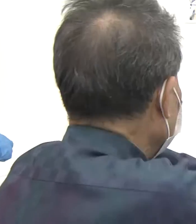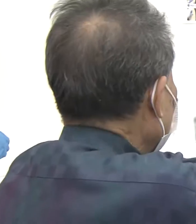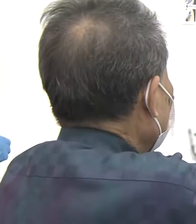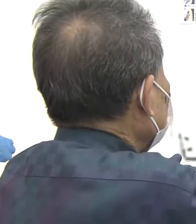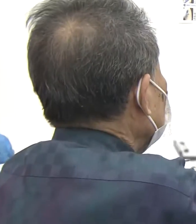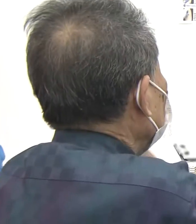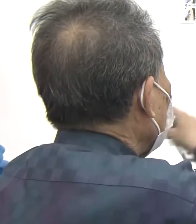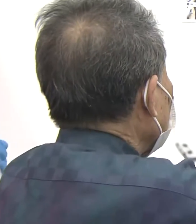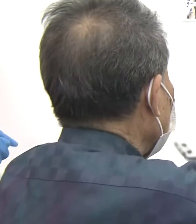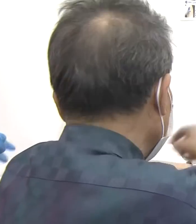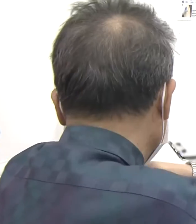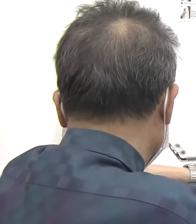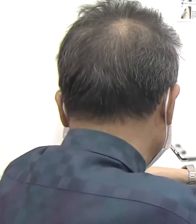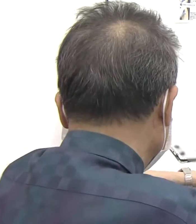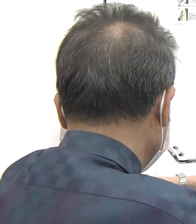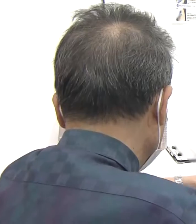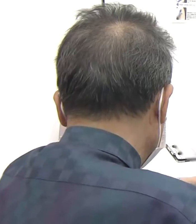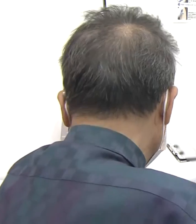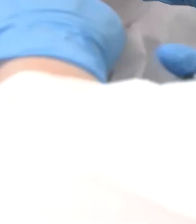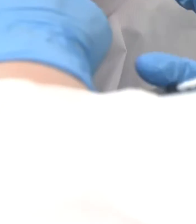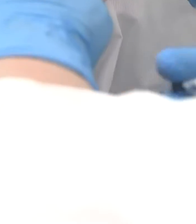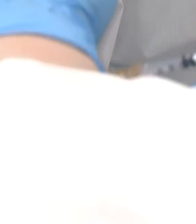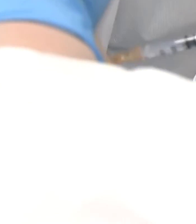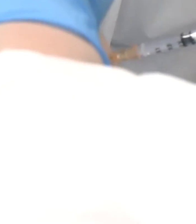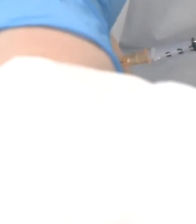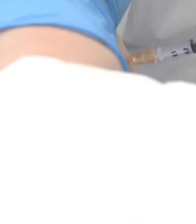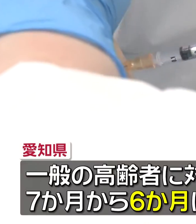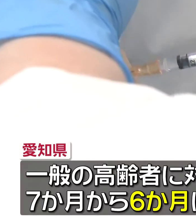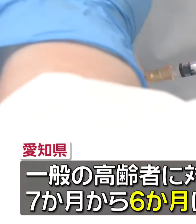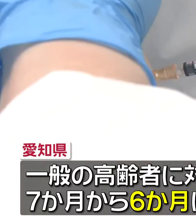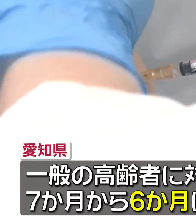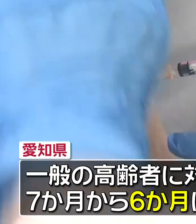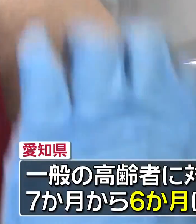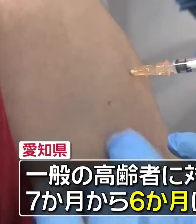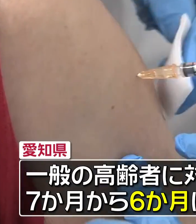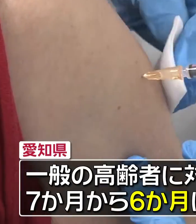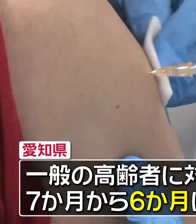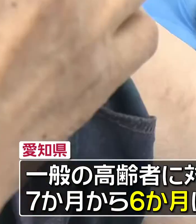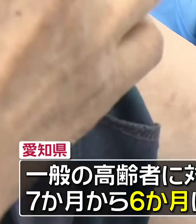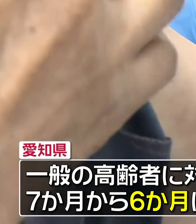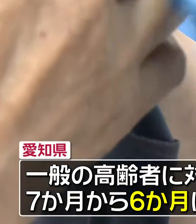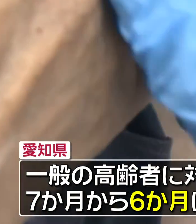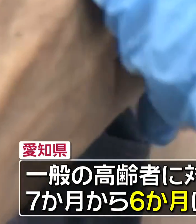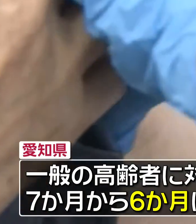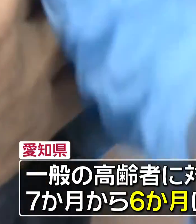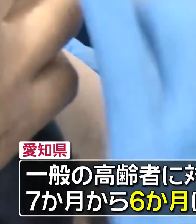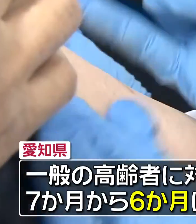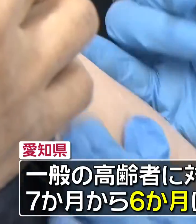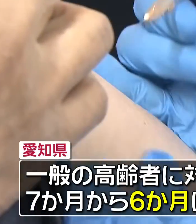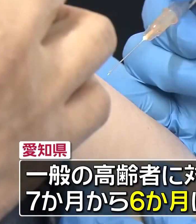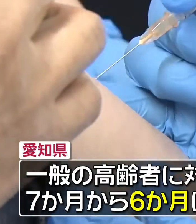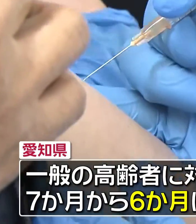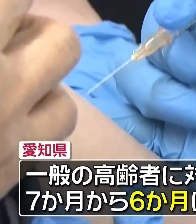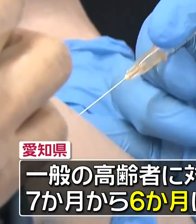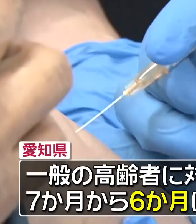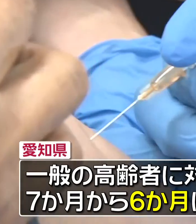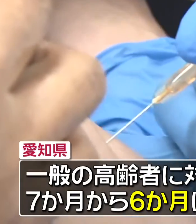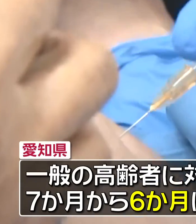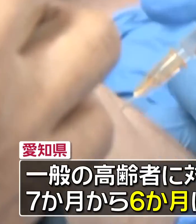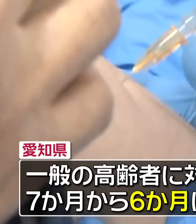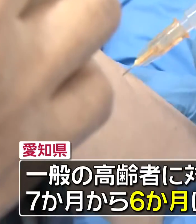。さらに愛知県は高齢者施設を利用していない一般の高齢者に対し、2回